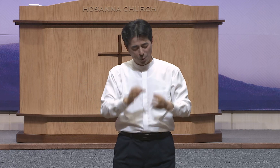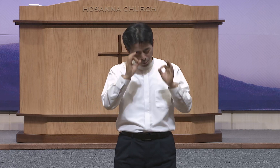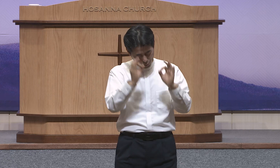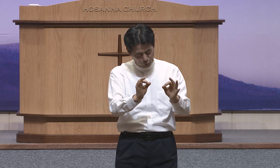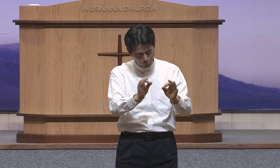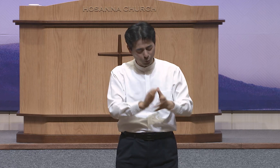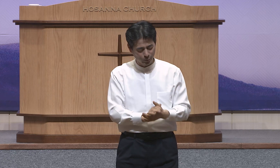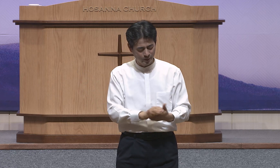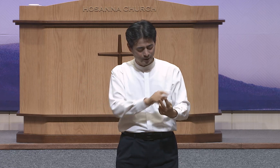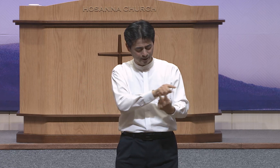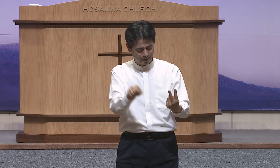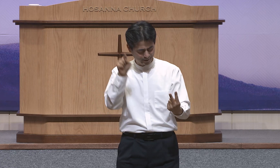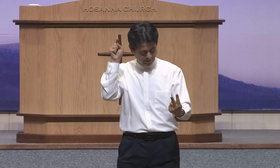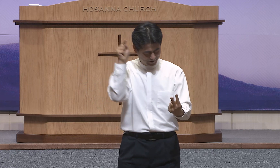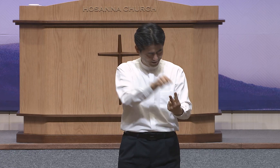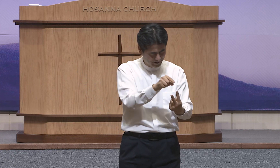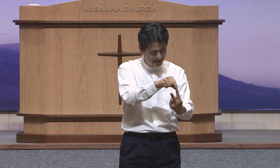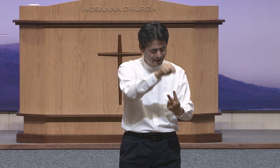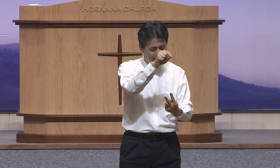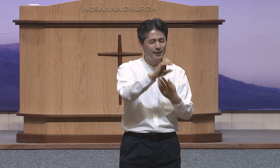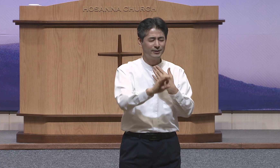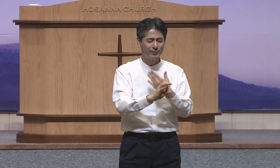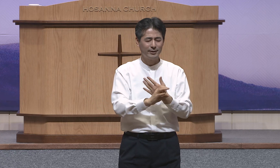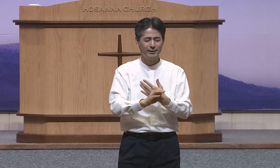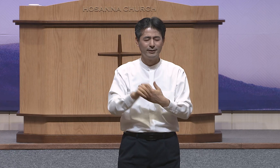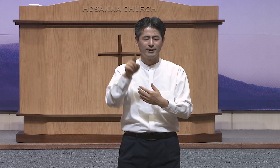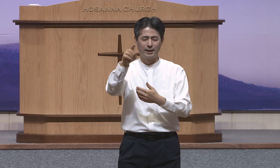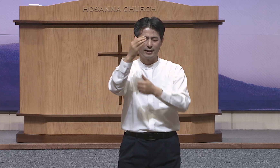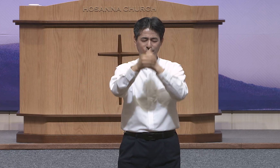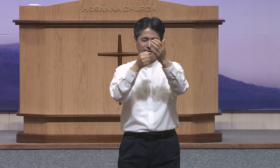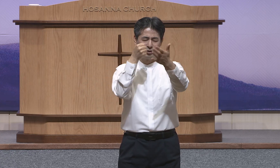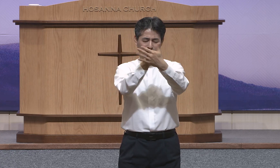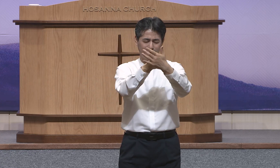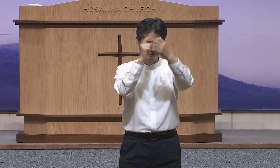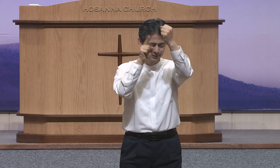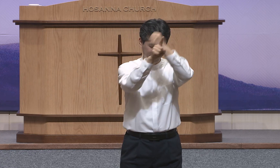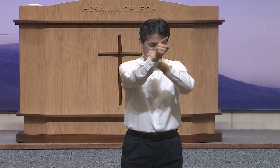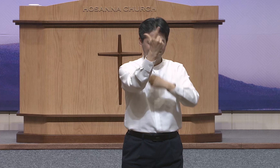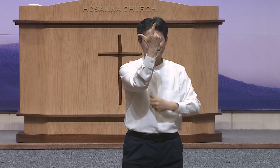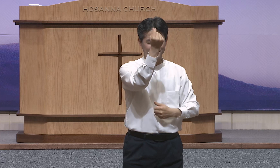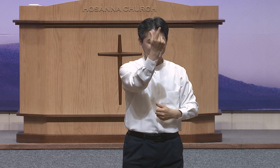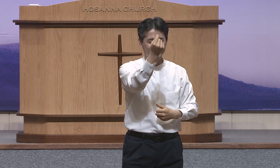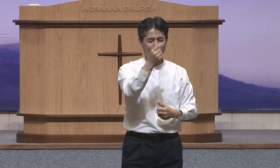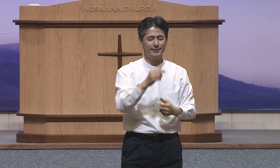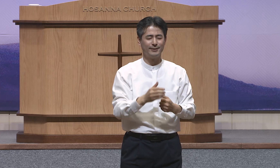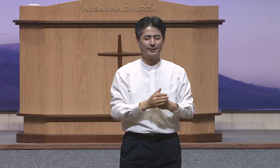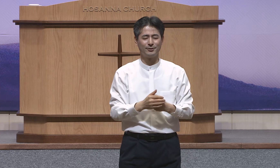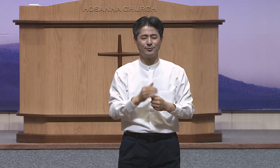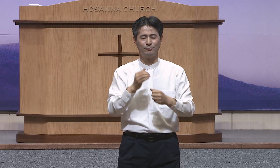전도사님 만나서 전도사님이 가라고 하는 대로 제가 그게 하나님의 뜻으로 생각하고